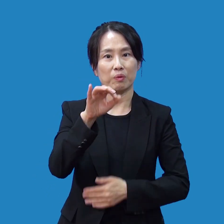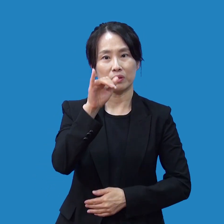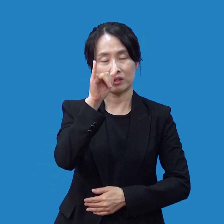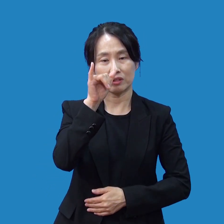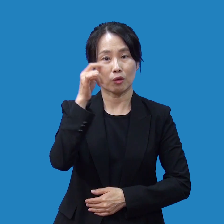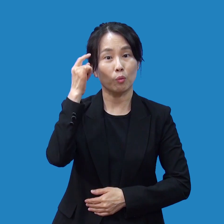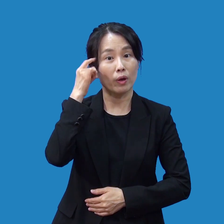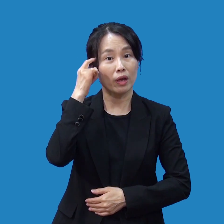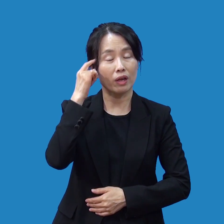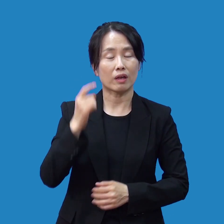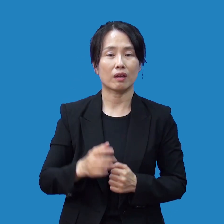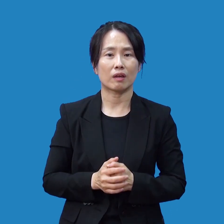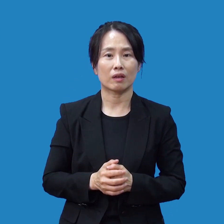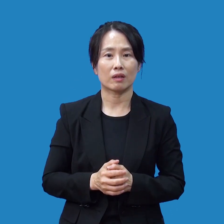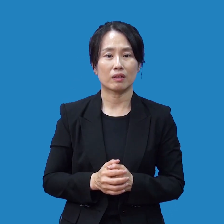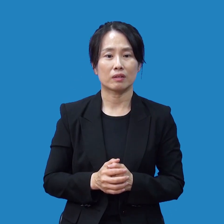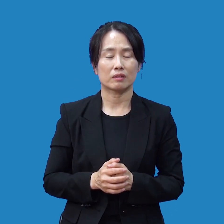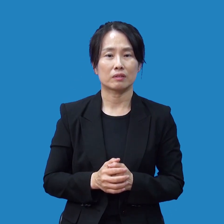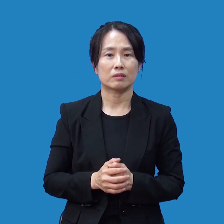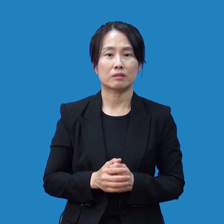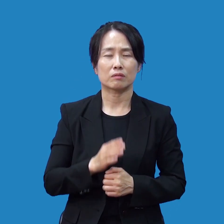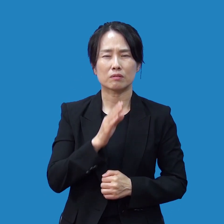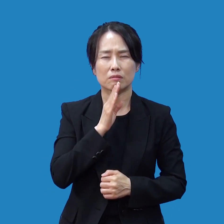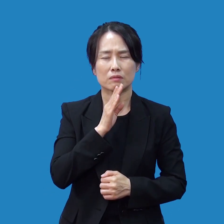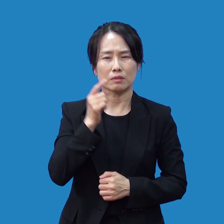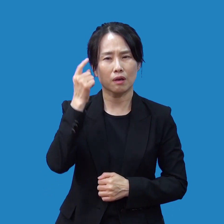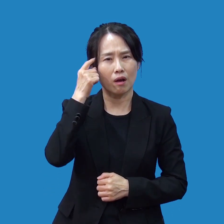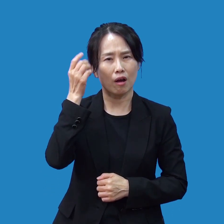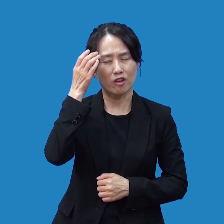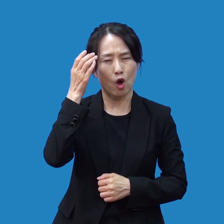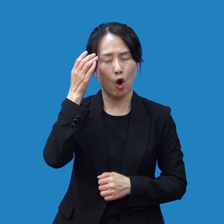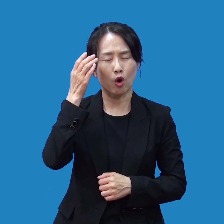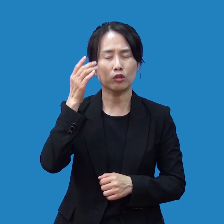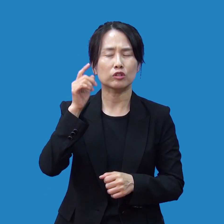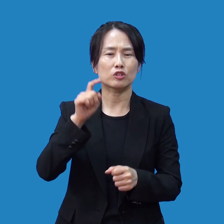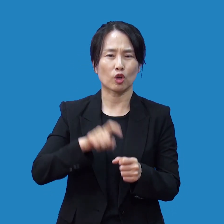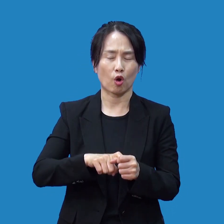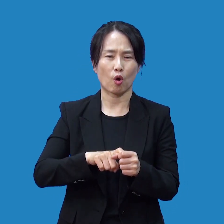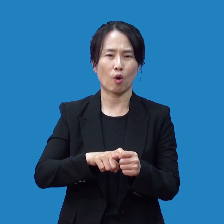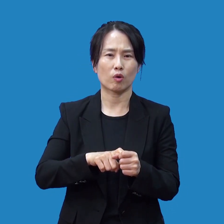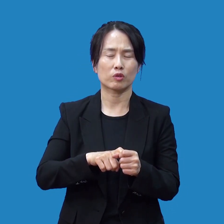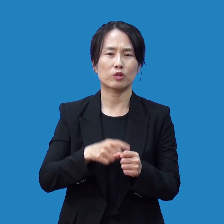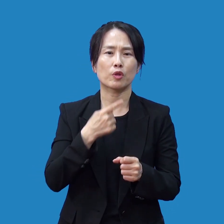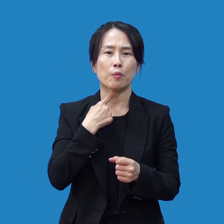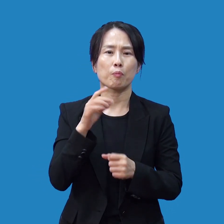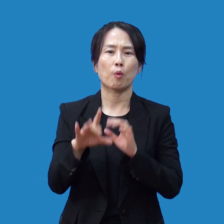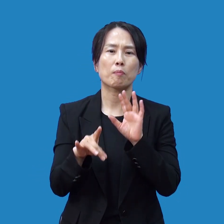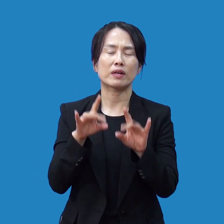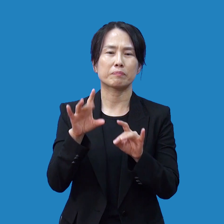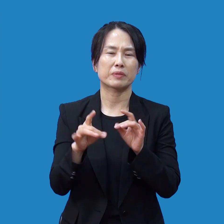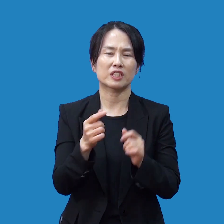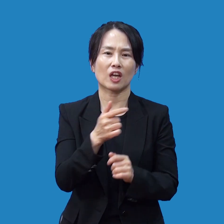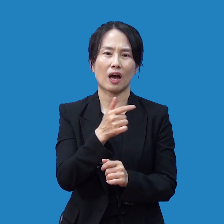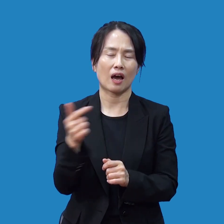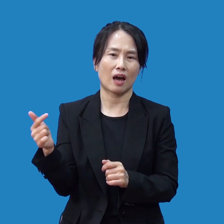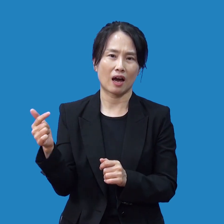우리 시대가 정말 영적인 갈증이 크다는 것을 오히려 반증해 주고